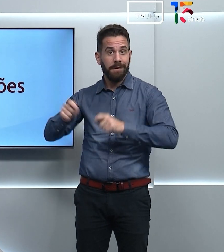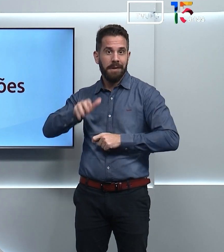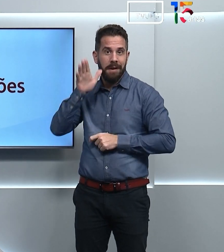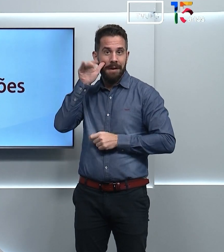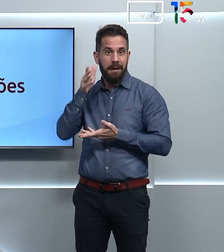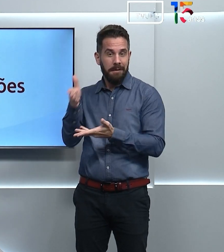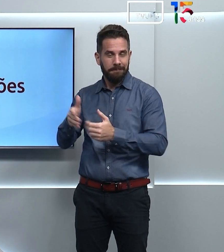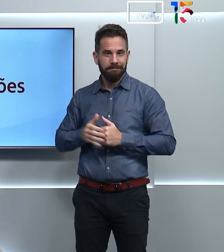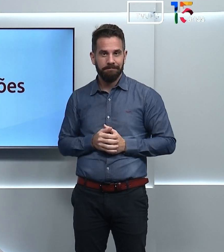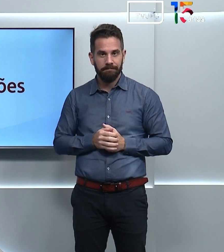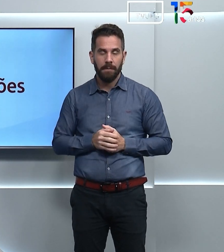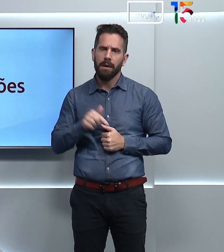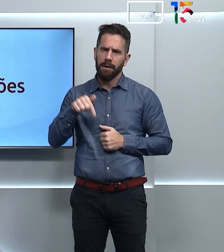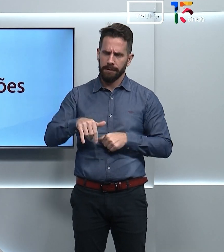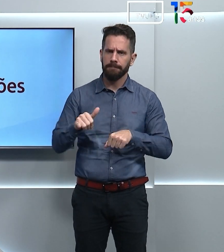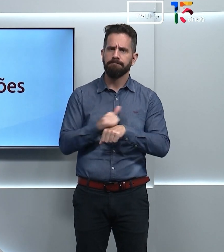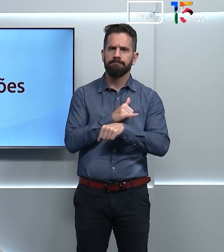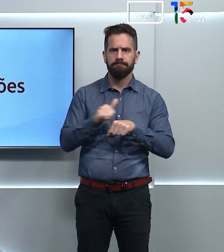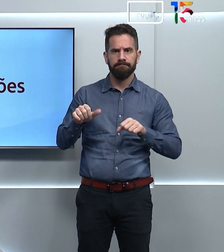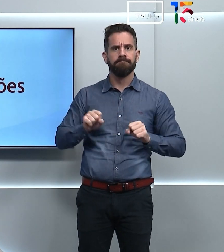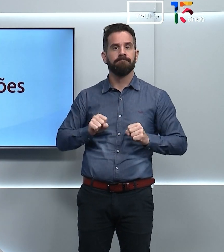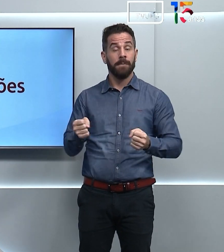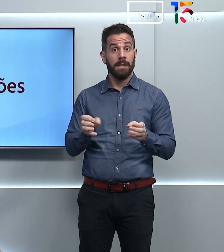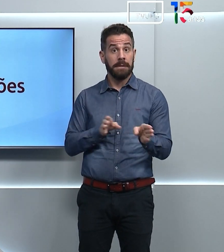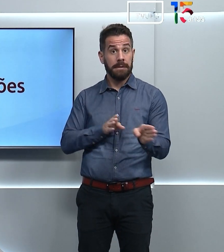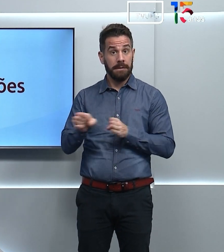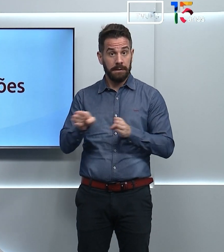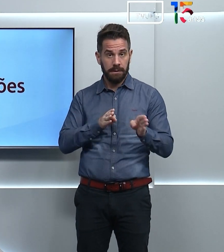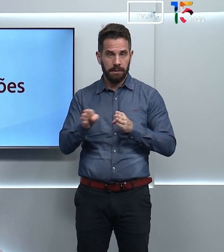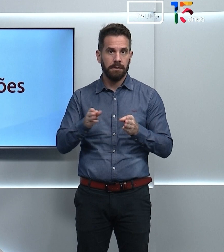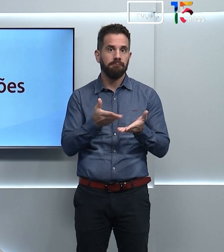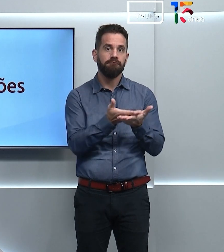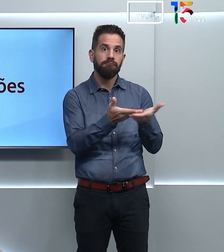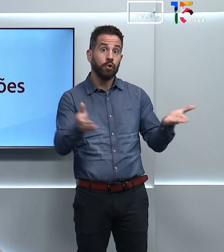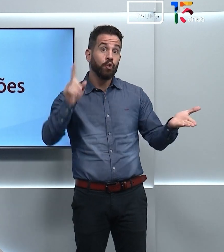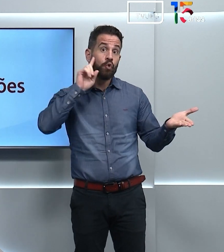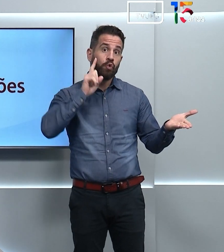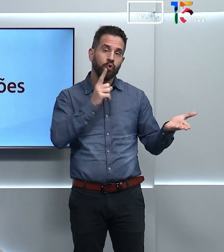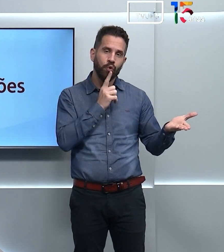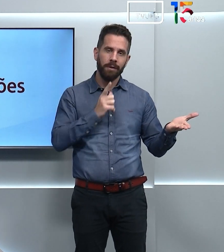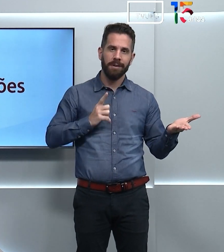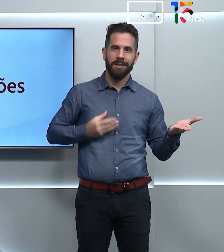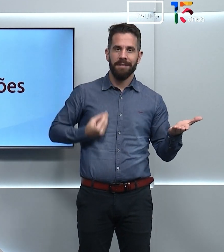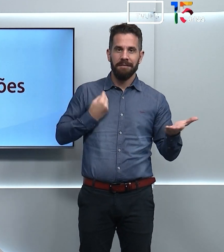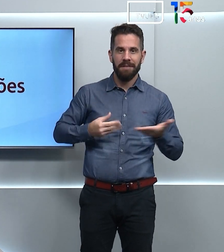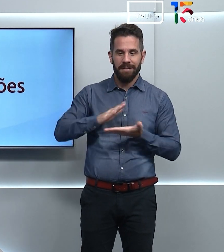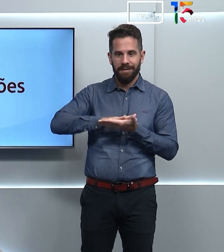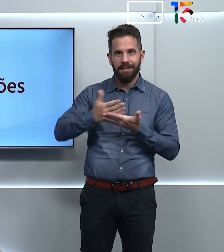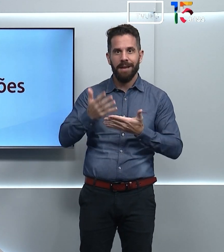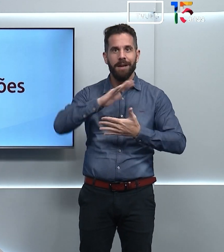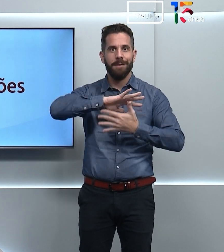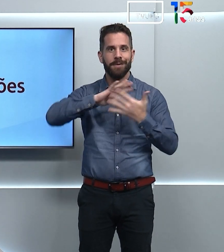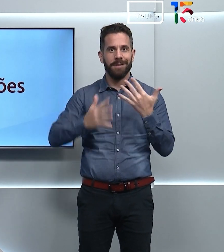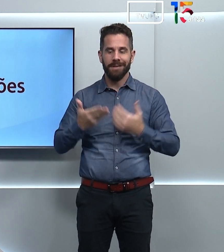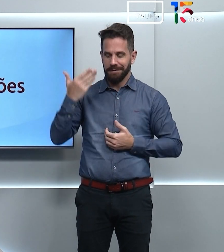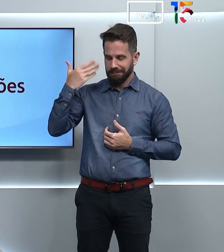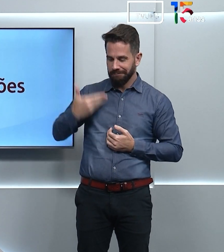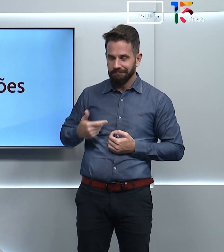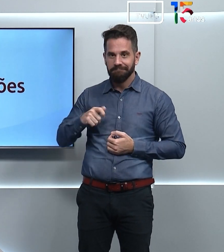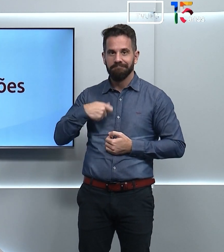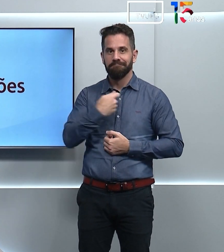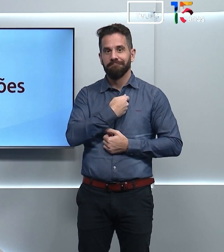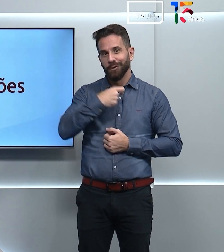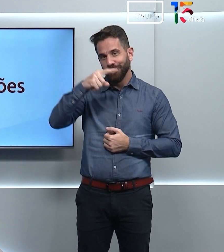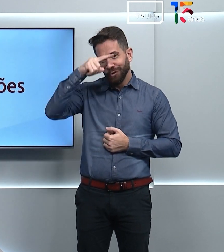YouTube. O nosso programa tenta ser mais acessível para a comunidade surda. Por isso, temos interpretação para Libras feita aqui no estúdio